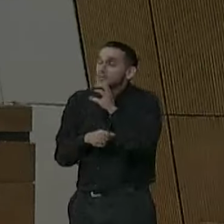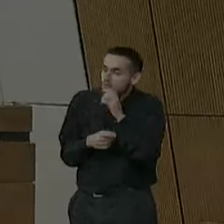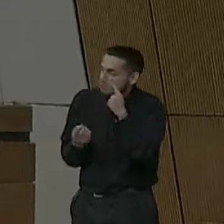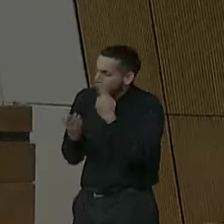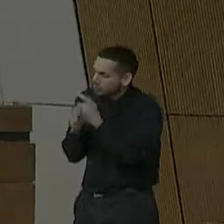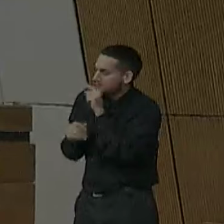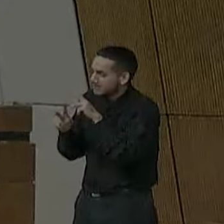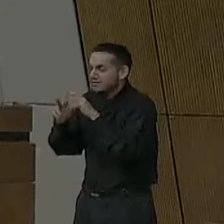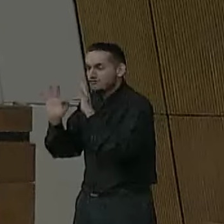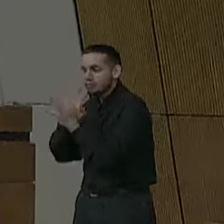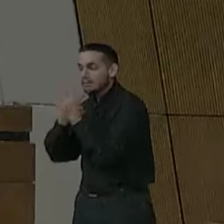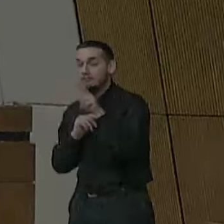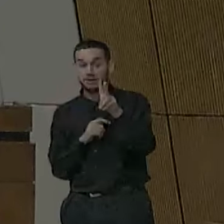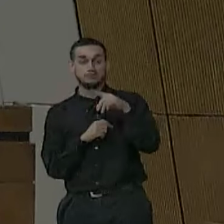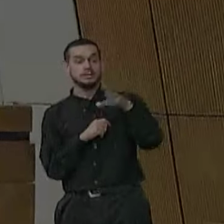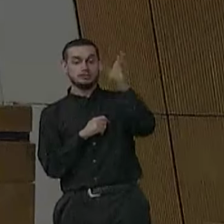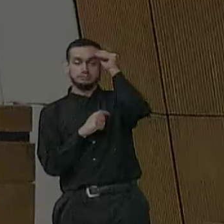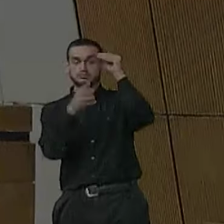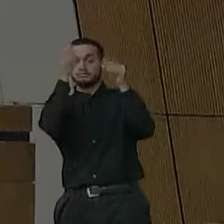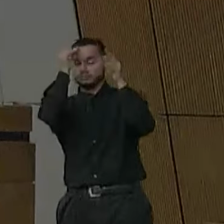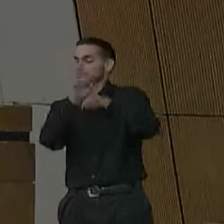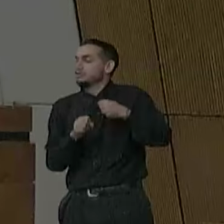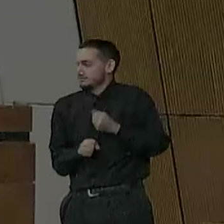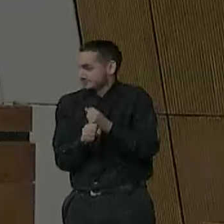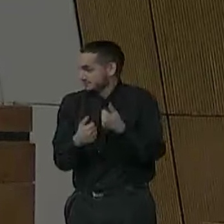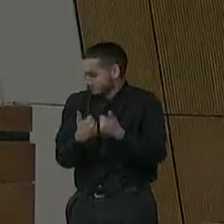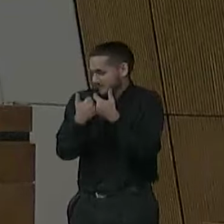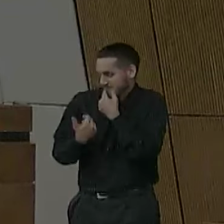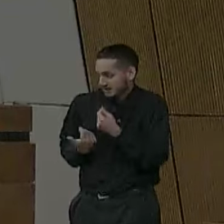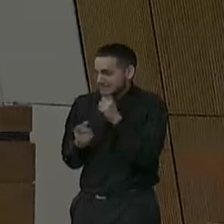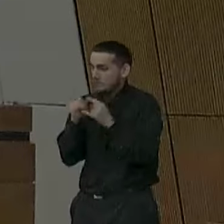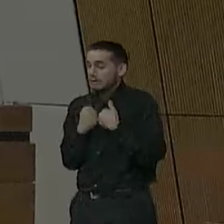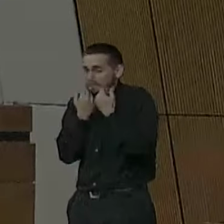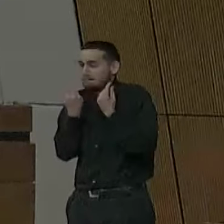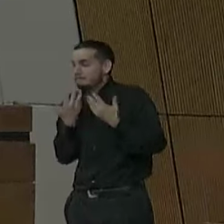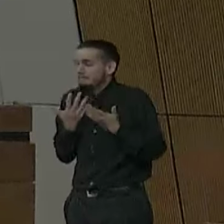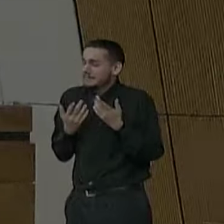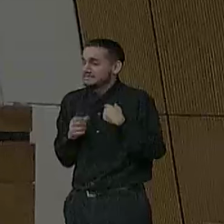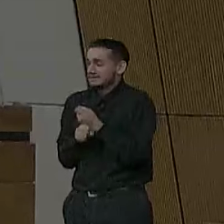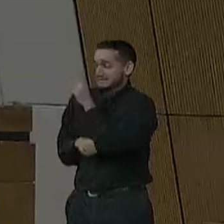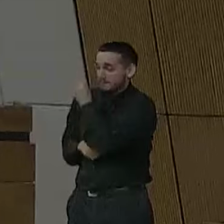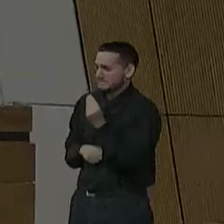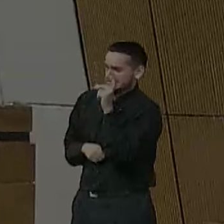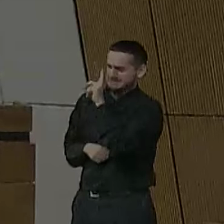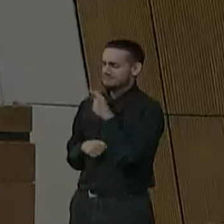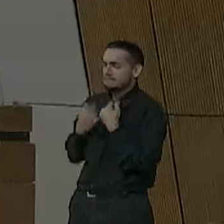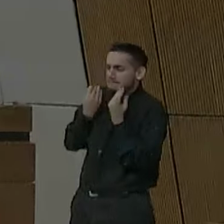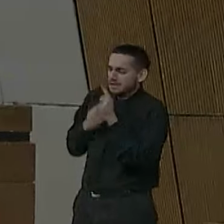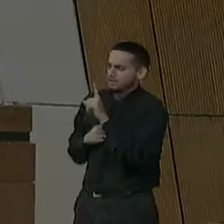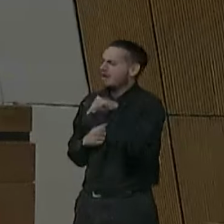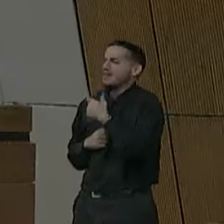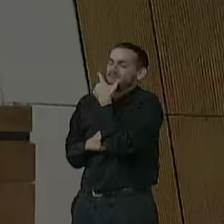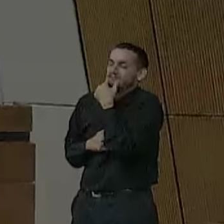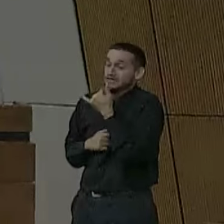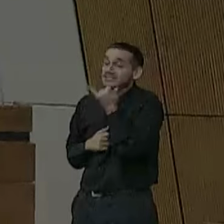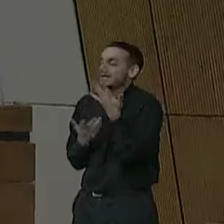ajustes accesibles, que parece de que da mucho miedo, pero en realidad es menos complicado de lo que es, y más con la tecnología. Luego